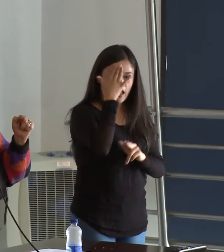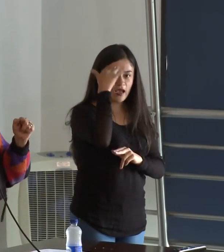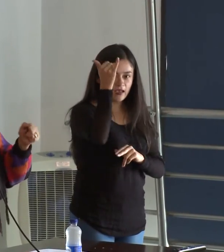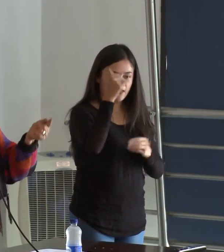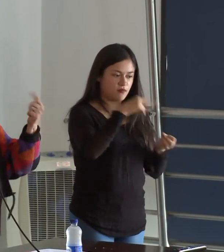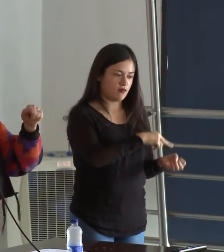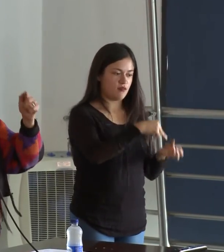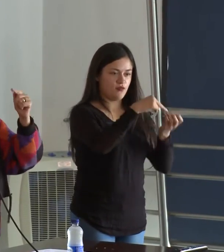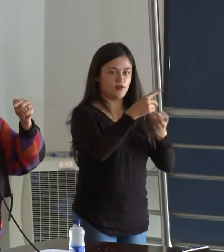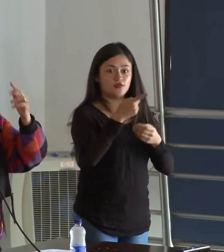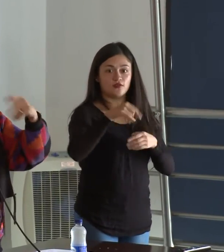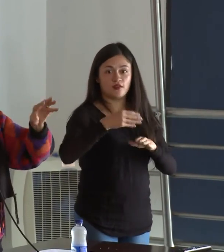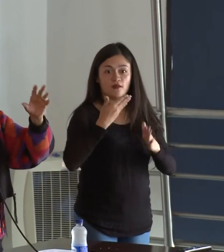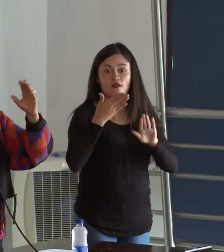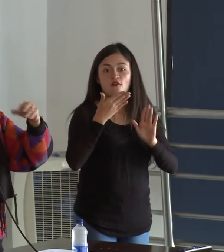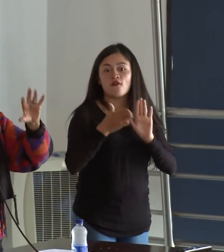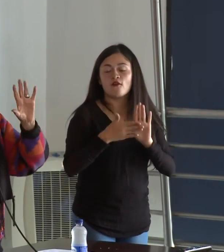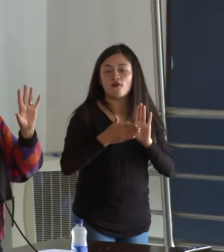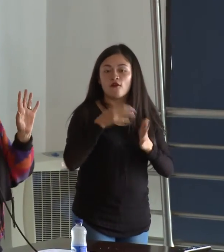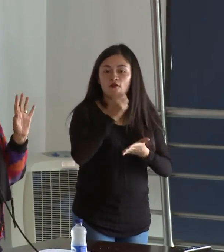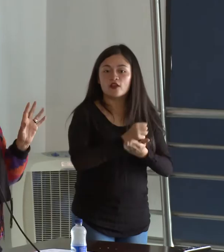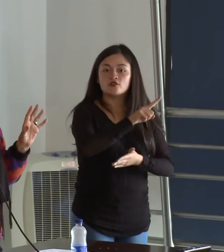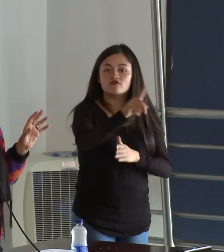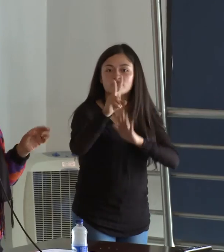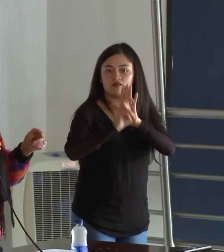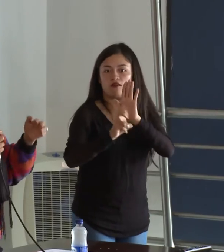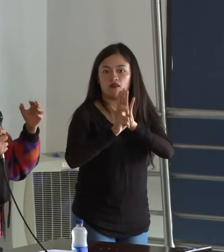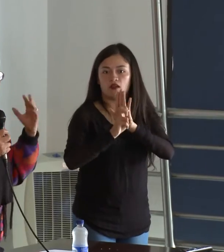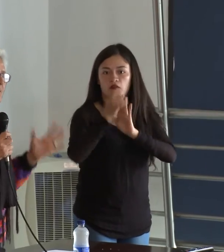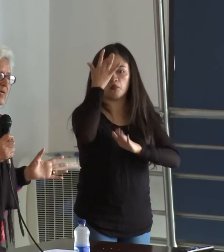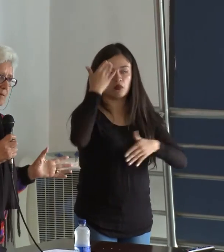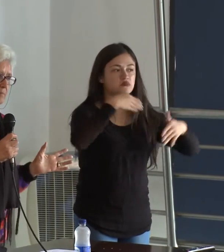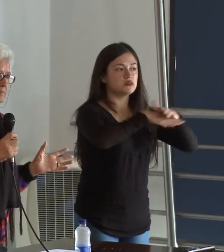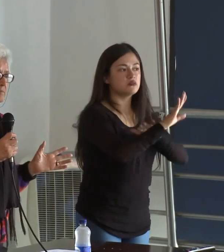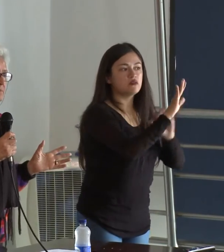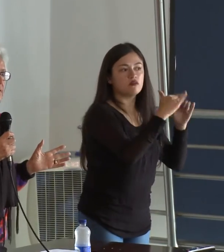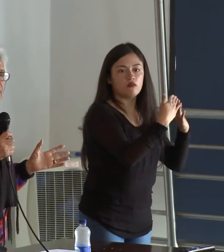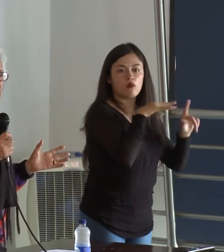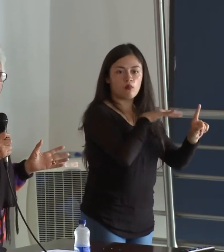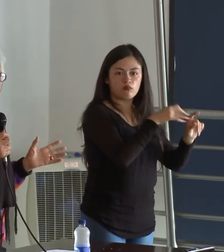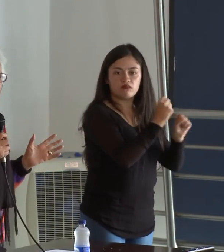la obligación de la sustentación teórica que ustedes deben hacer, porque esto es académico.